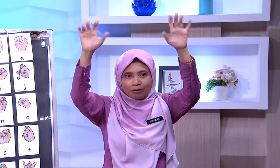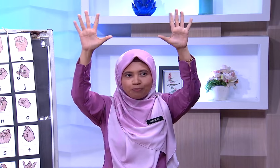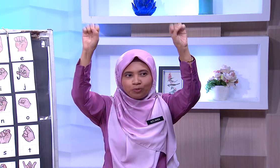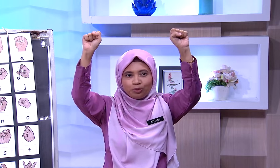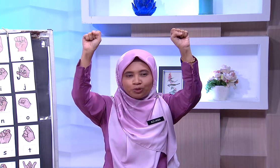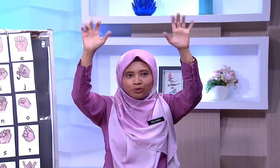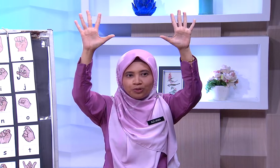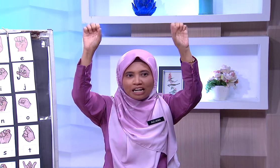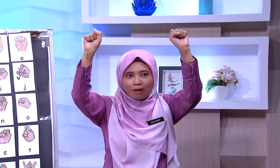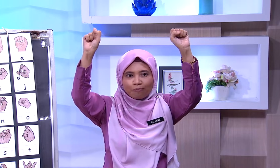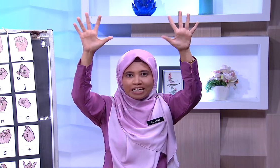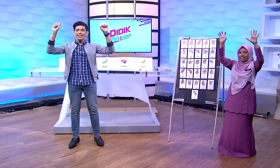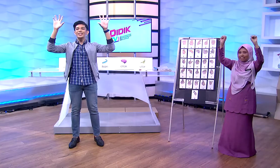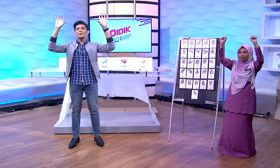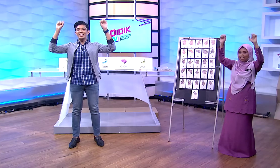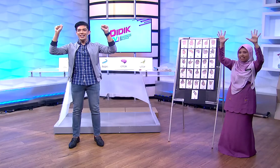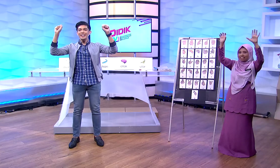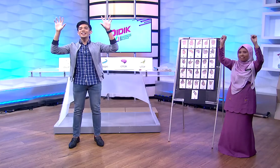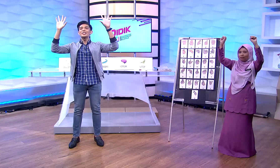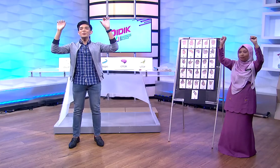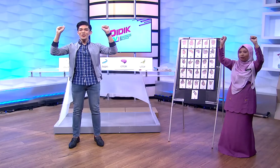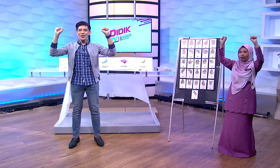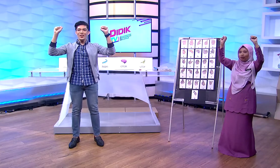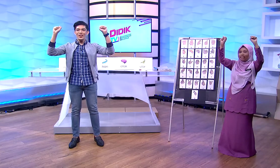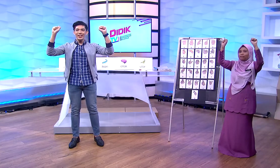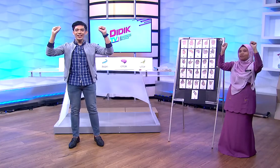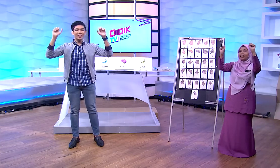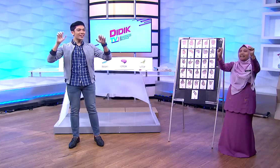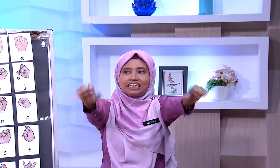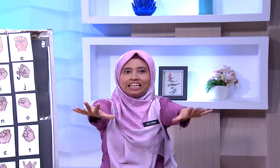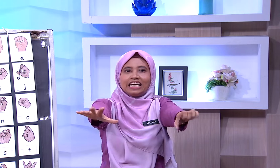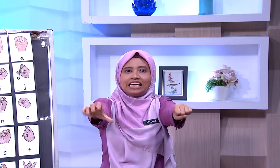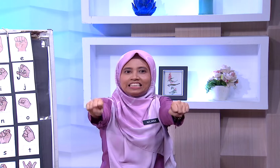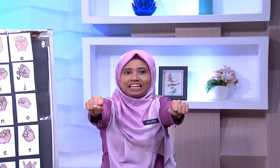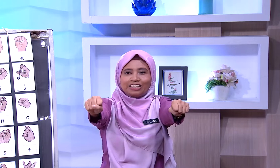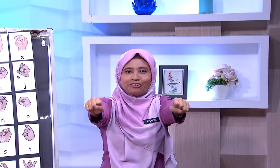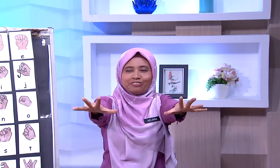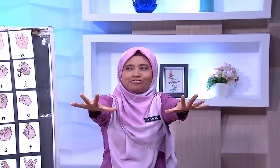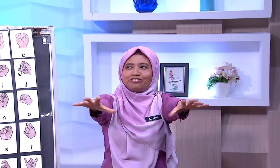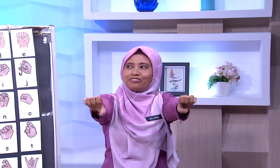6 7 8 9 10 Oke depan the formula jatuh